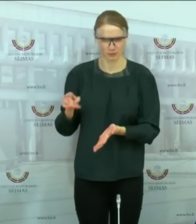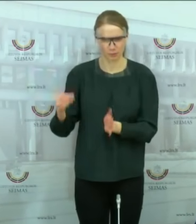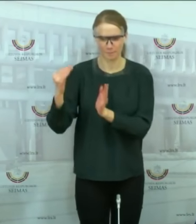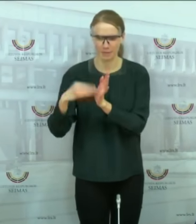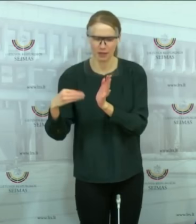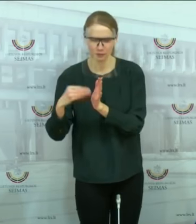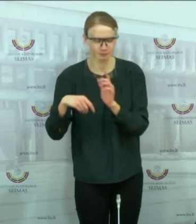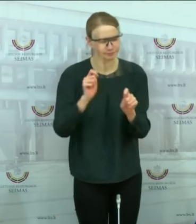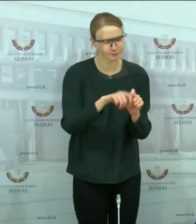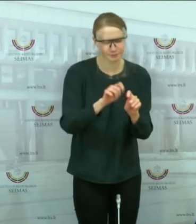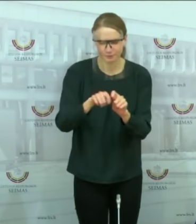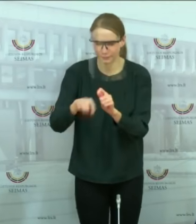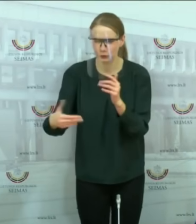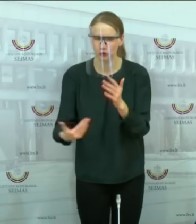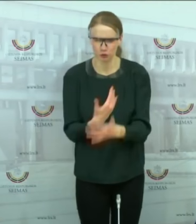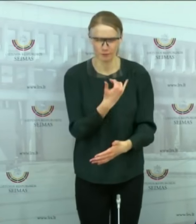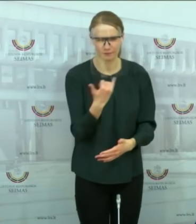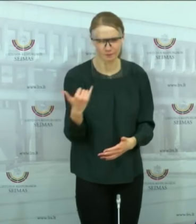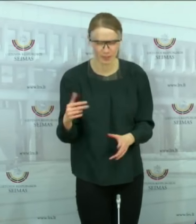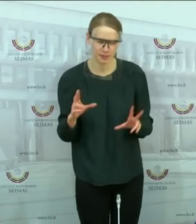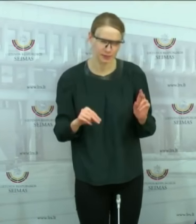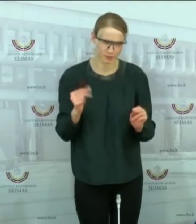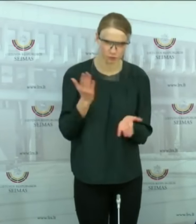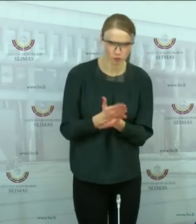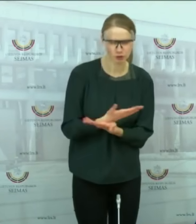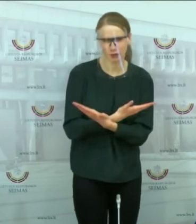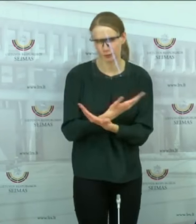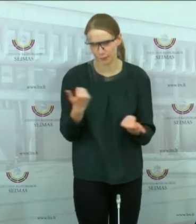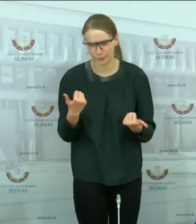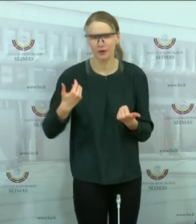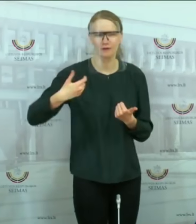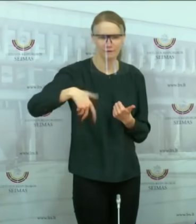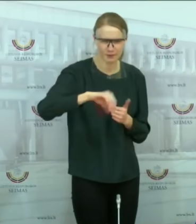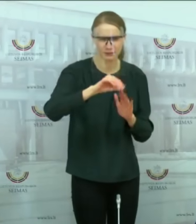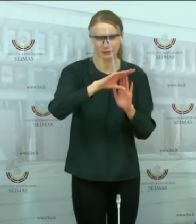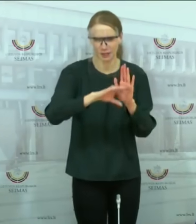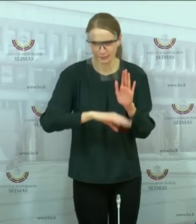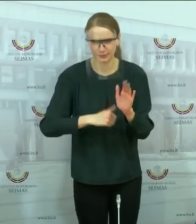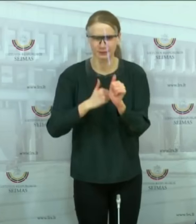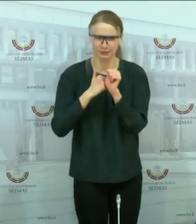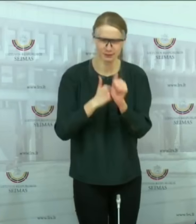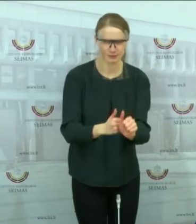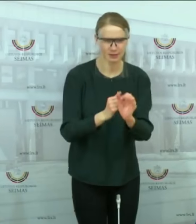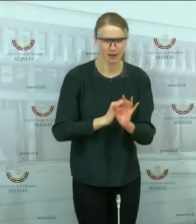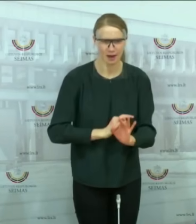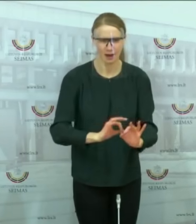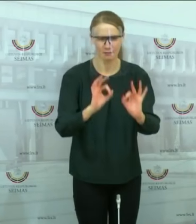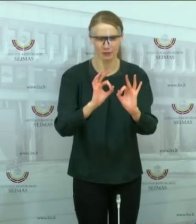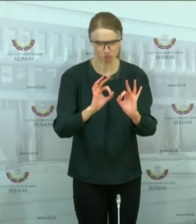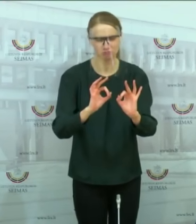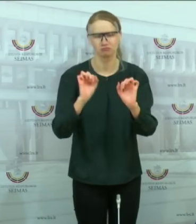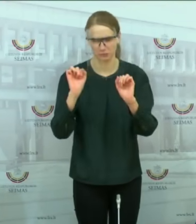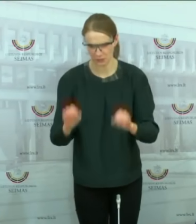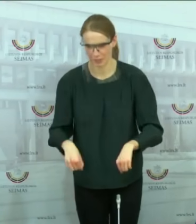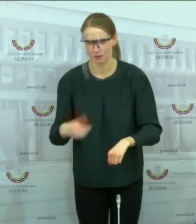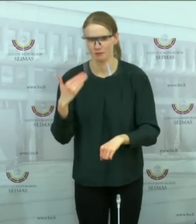pakartotinai patikrinus, įvertinus riziką, pažiūrėjus, ar tikrai įgyvendina visas rekomendacijas ir reikalavimus ir tik tada yra